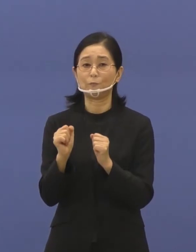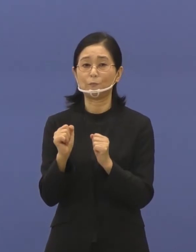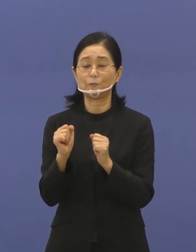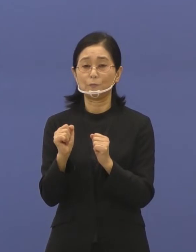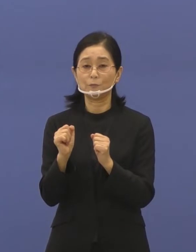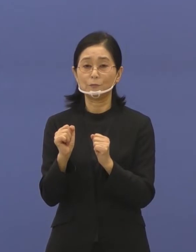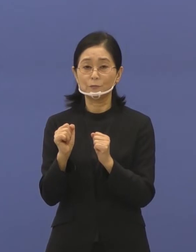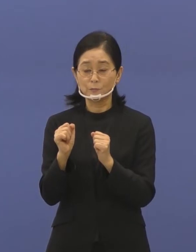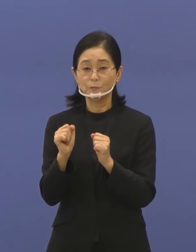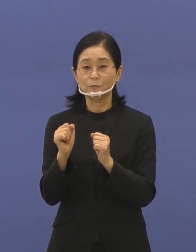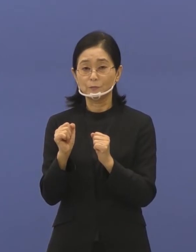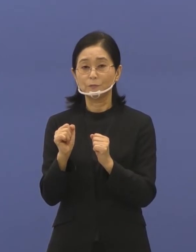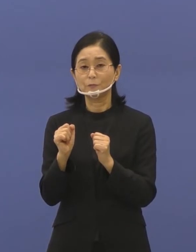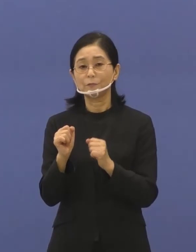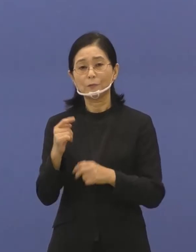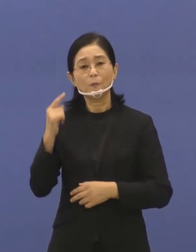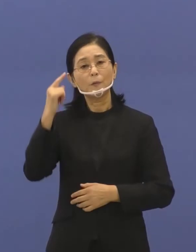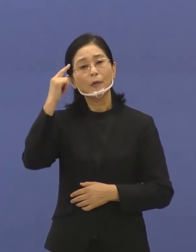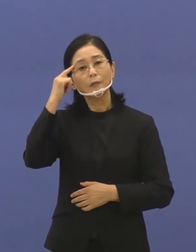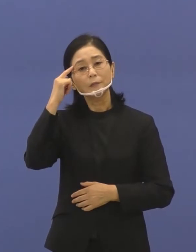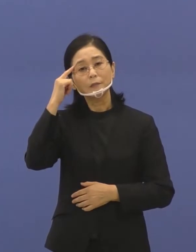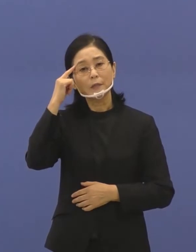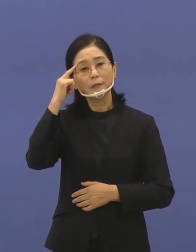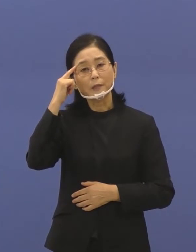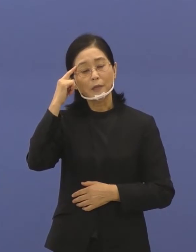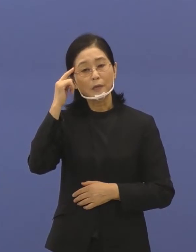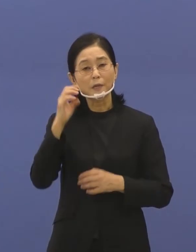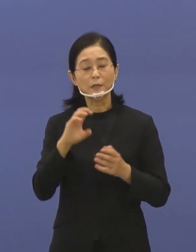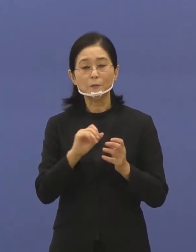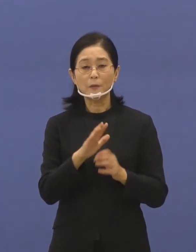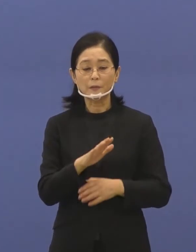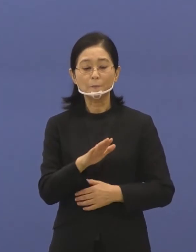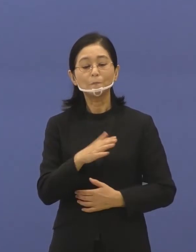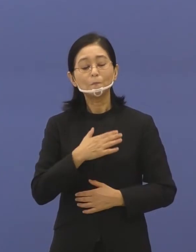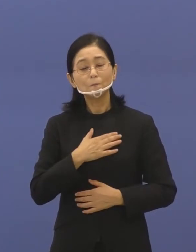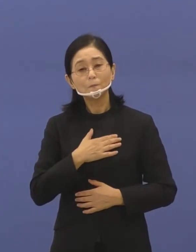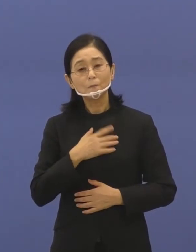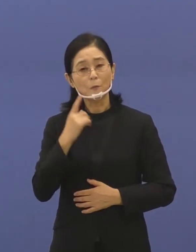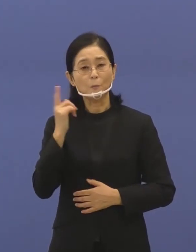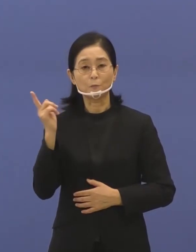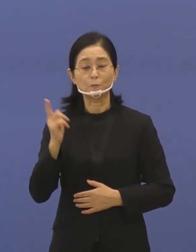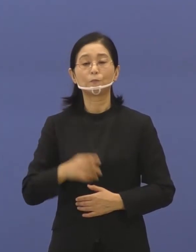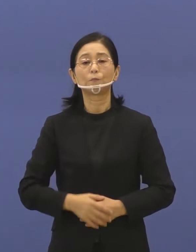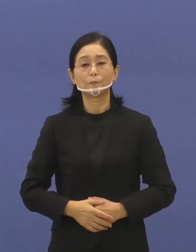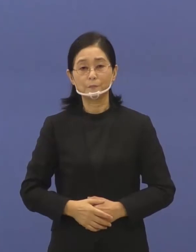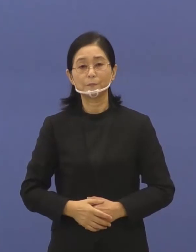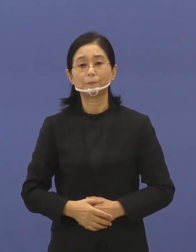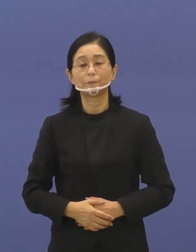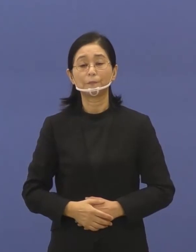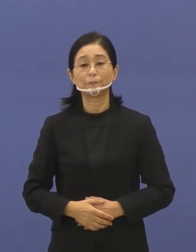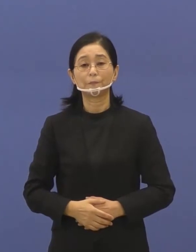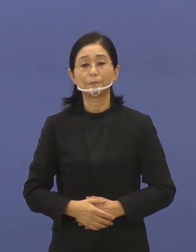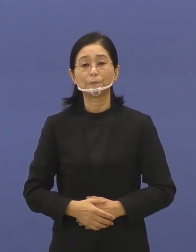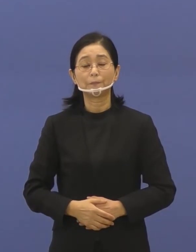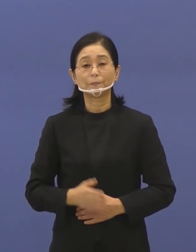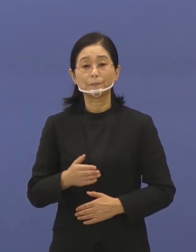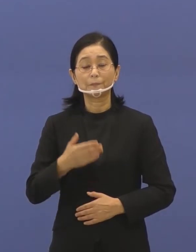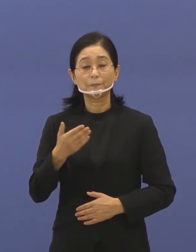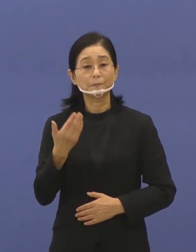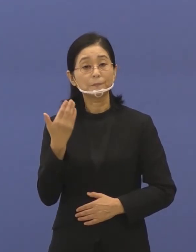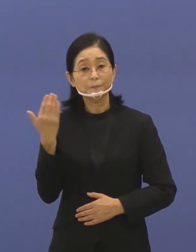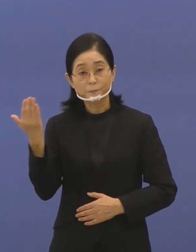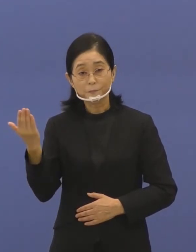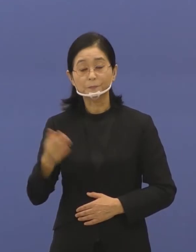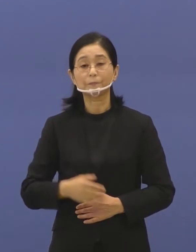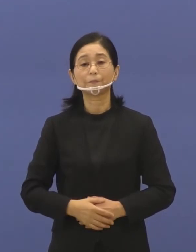向こうに存在感を感じられてたんじゃないかなと思います。 はい、ありがとうございます。そして、ちょっと別